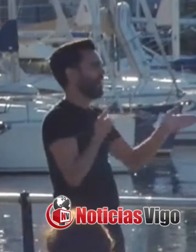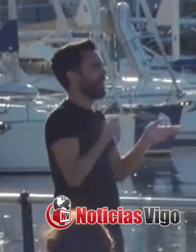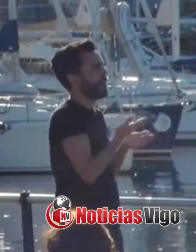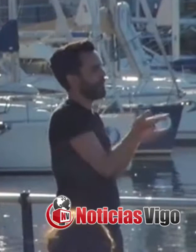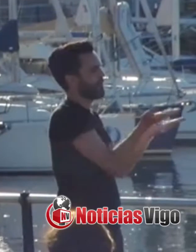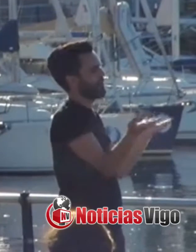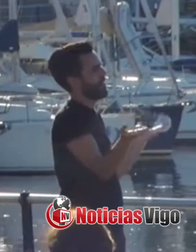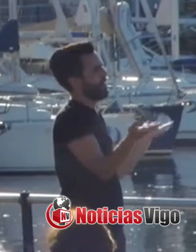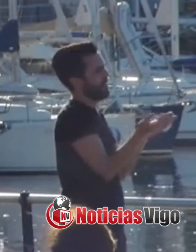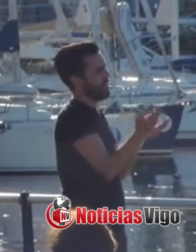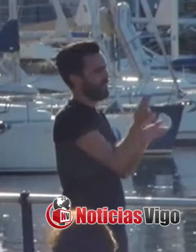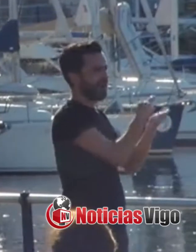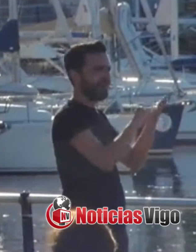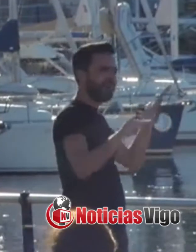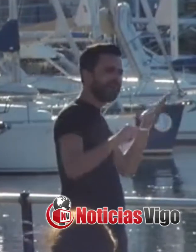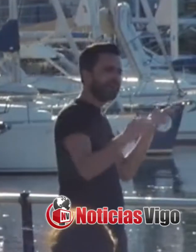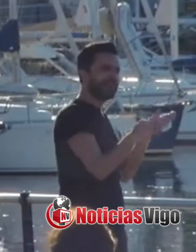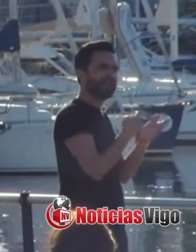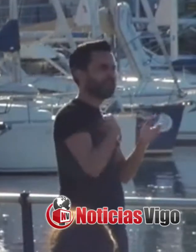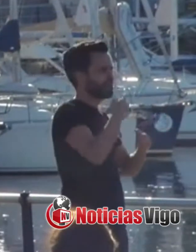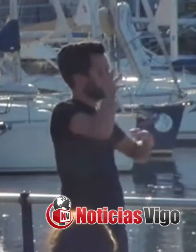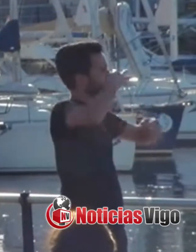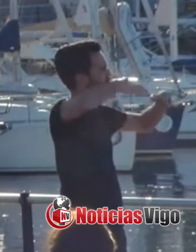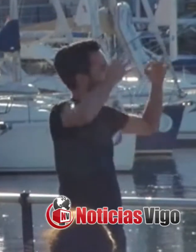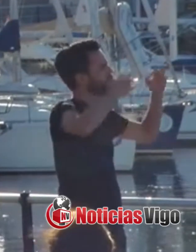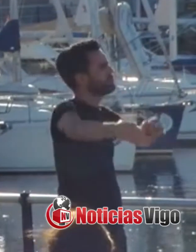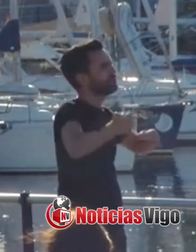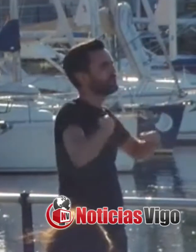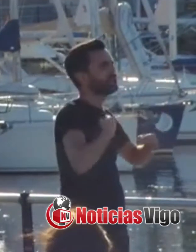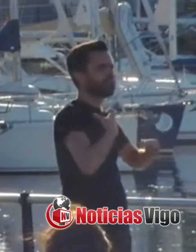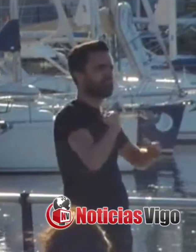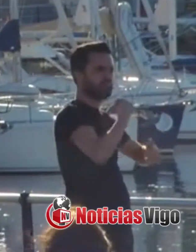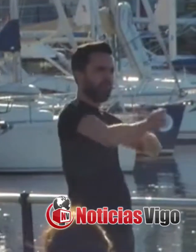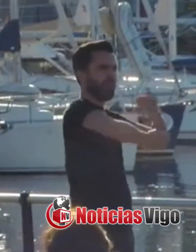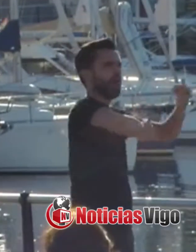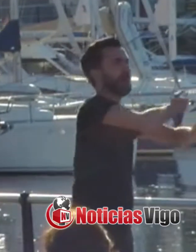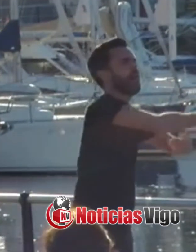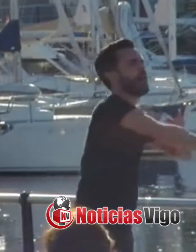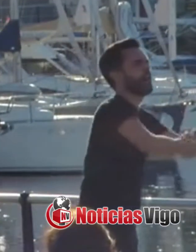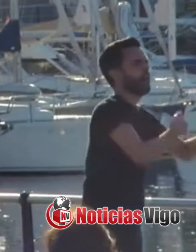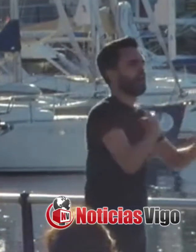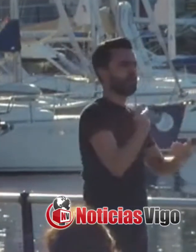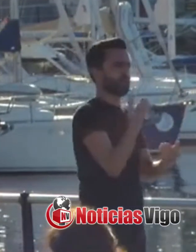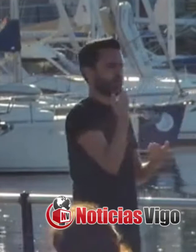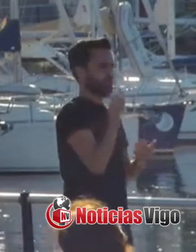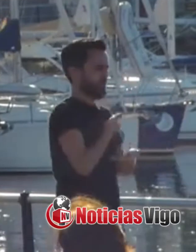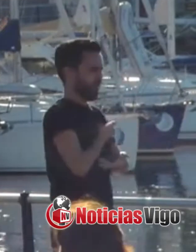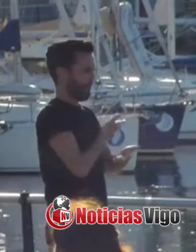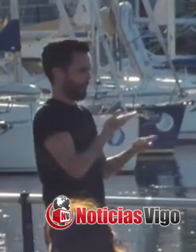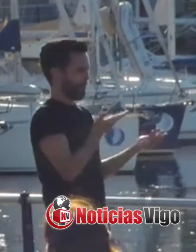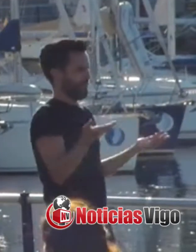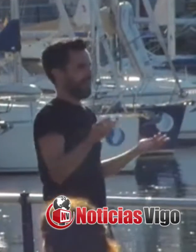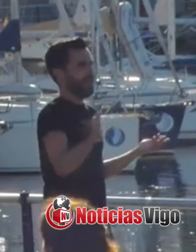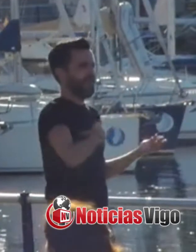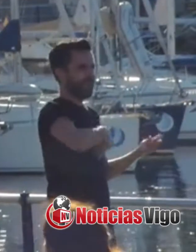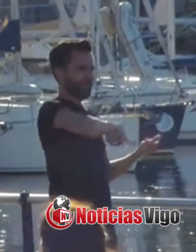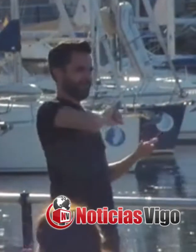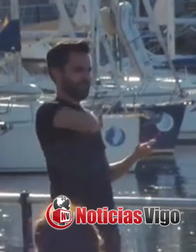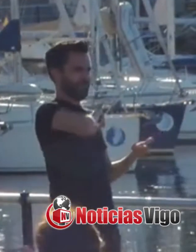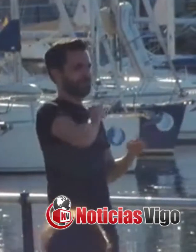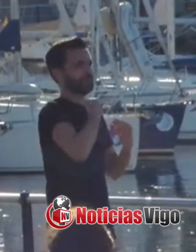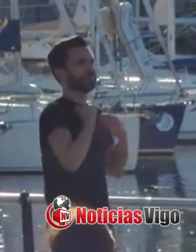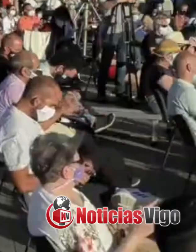convicción de que somos capaces de sair adiante cando confiamos en nós mesmos, que é o que representa o